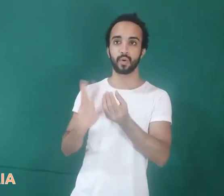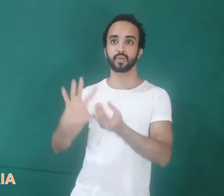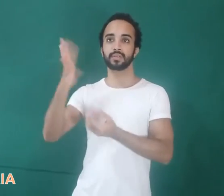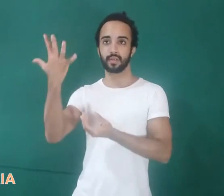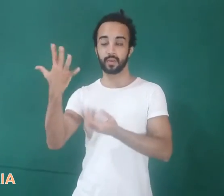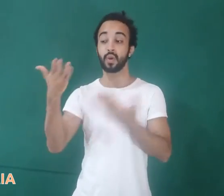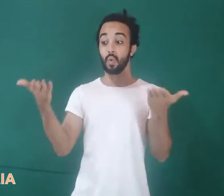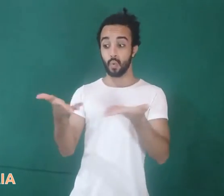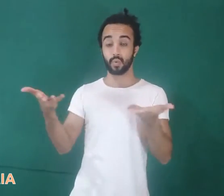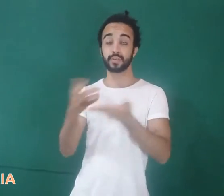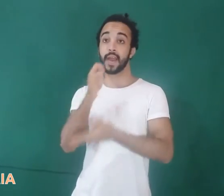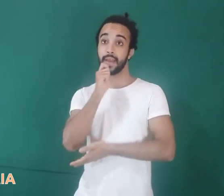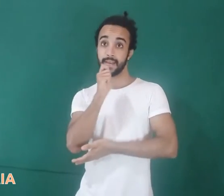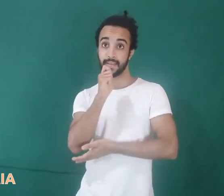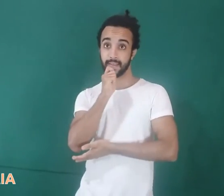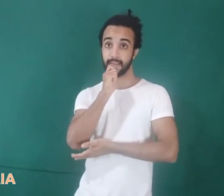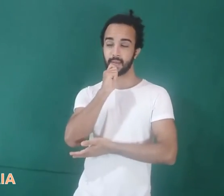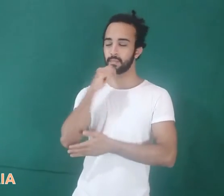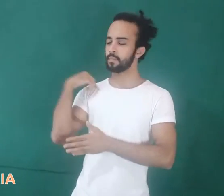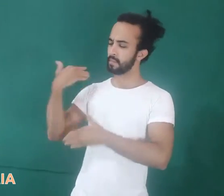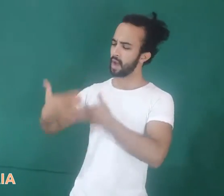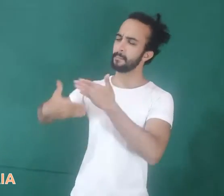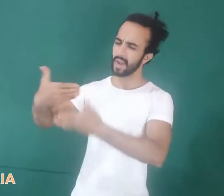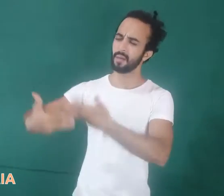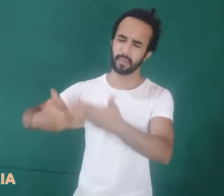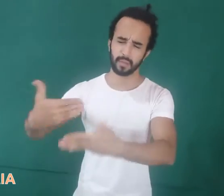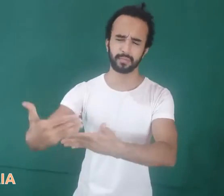gente se passaram, assim, de certa forma a gente já está